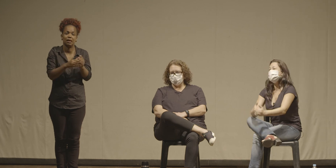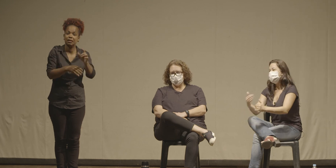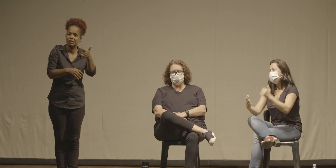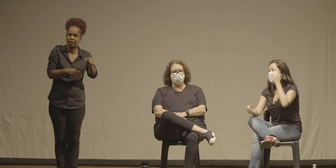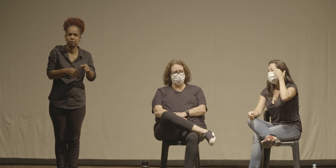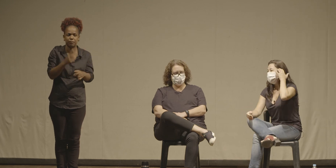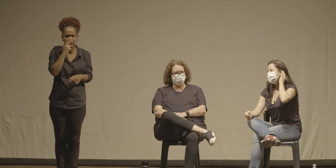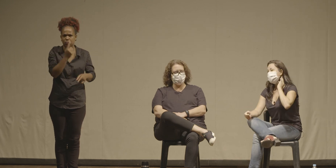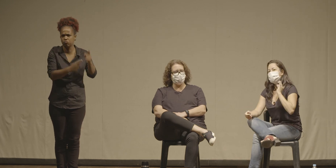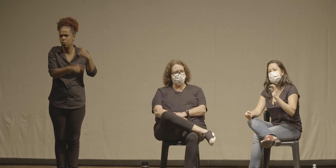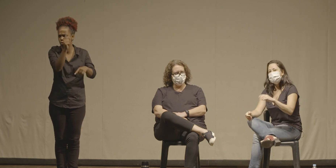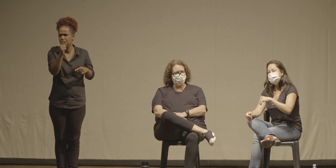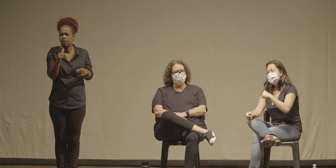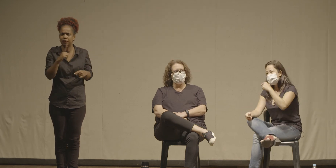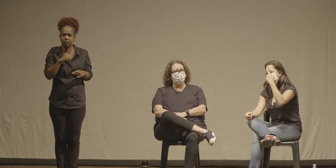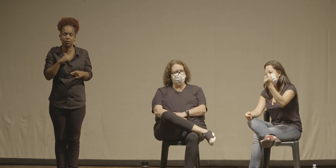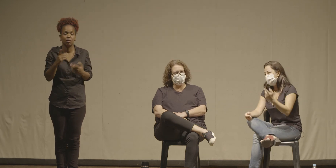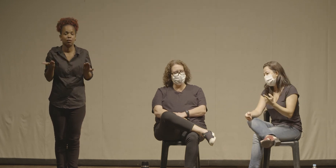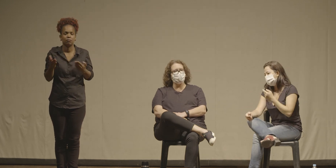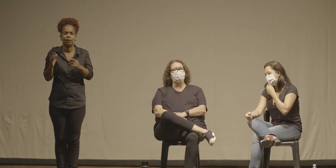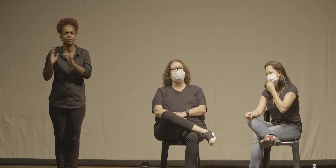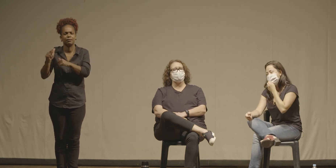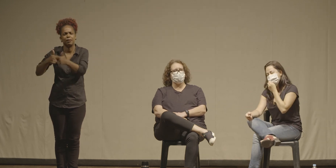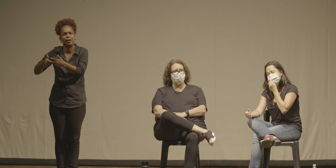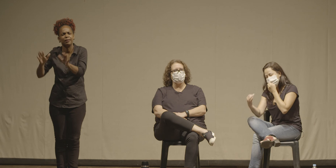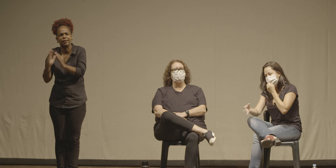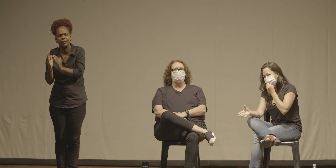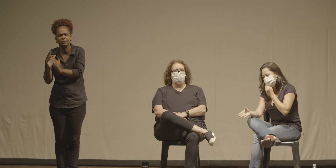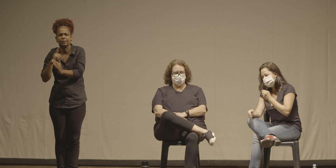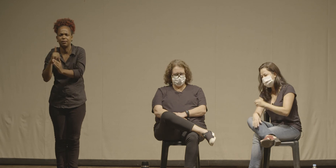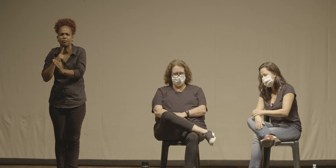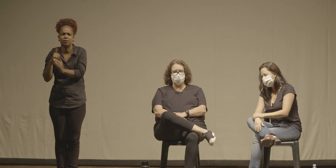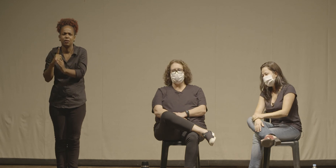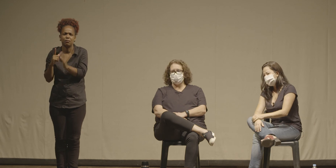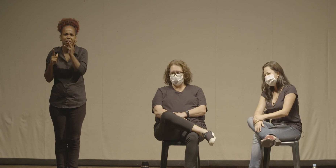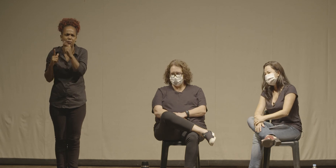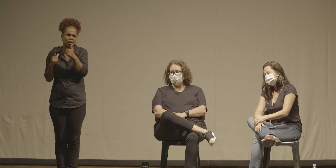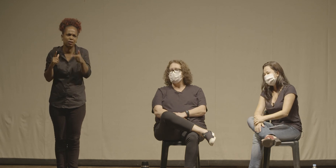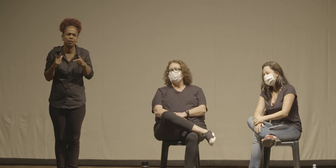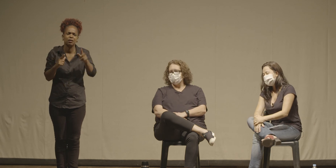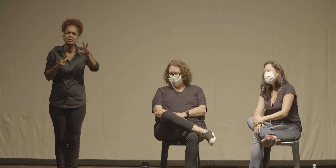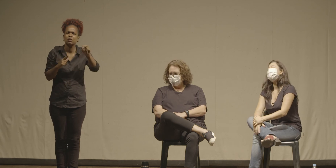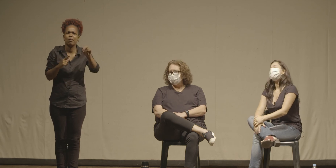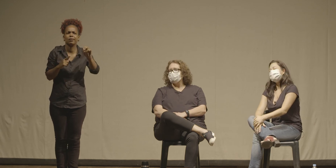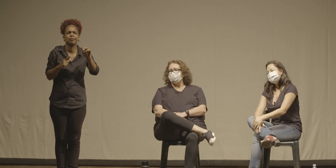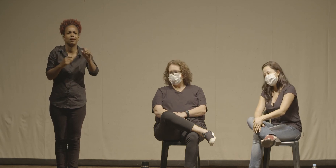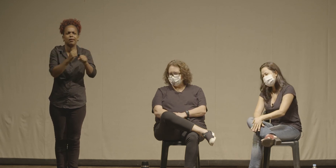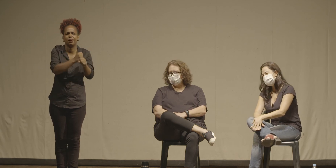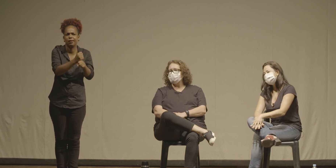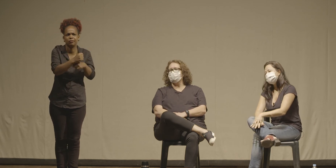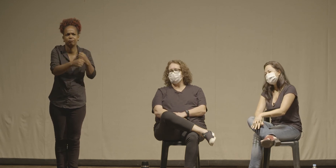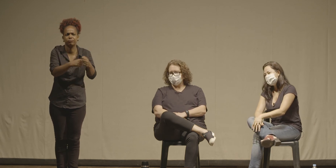hoje avançou. Vamos falar do home office. O Brasil, para chegar no home office, ele ia levar 50 anos. Exatamente. Em um ano a gente avançou, sei